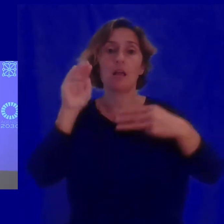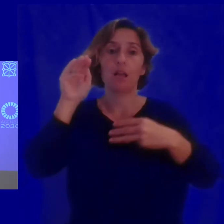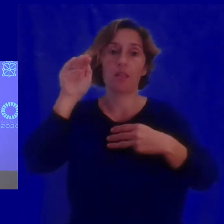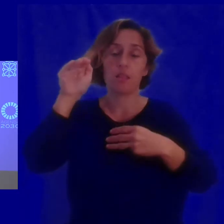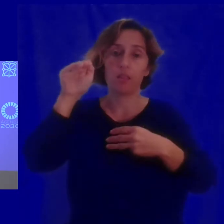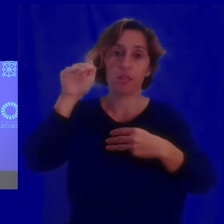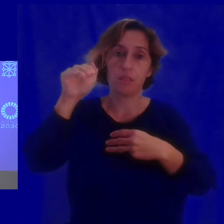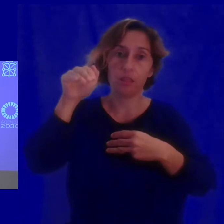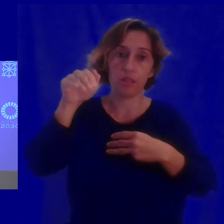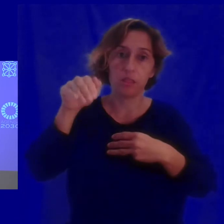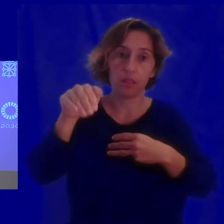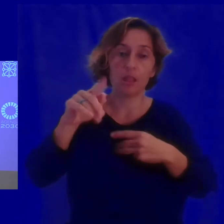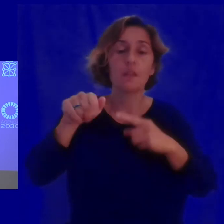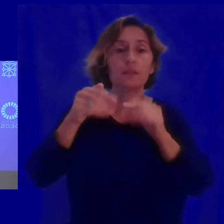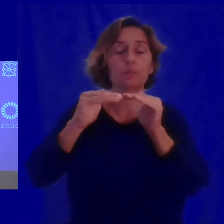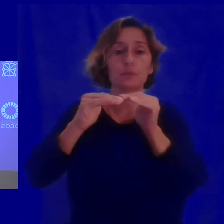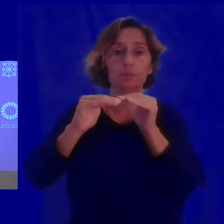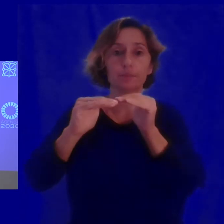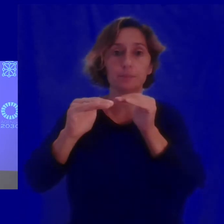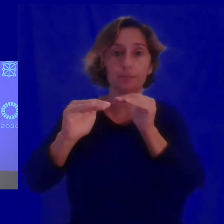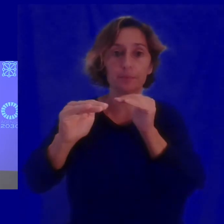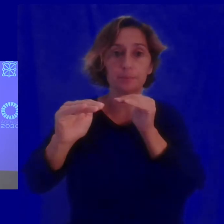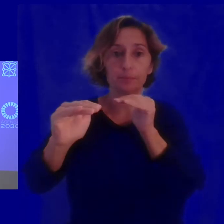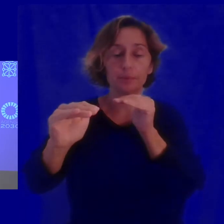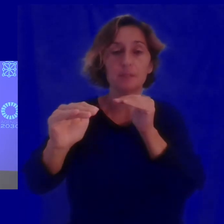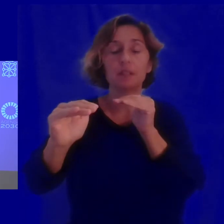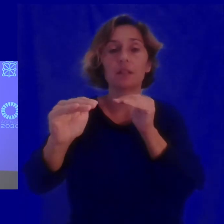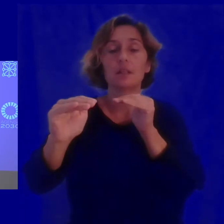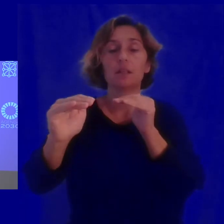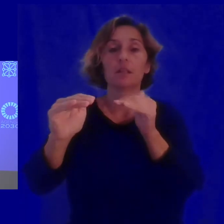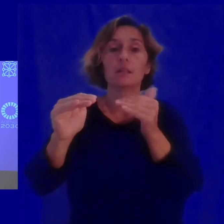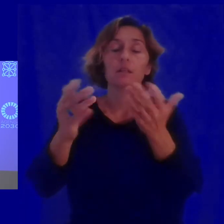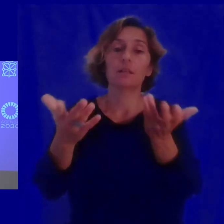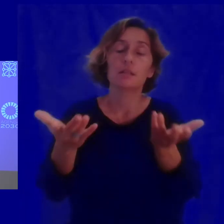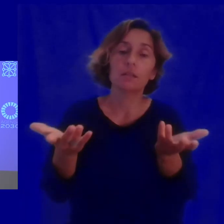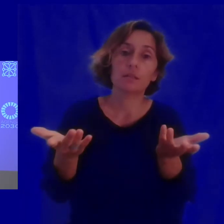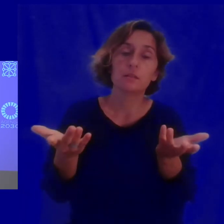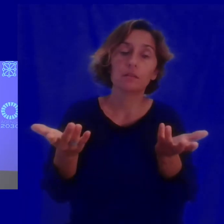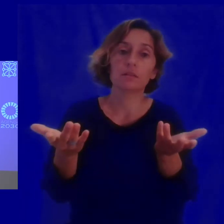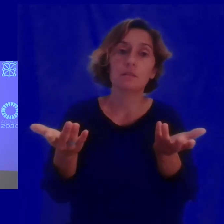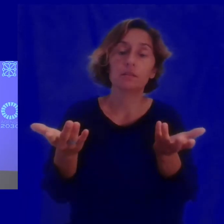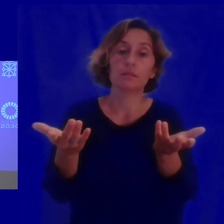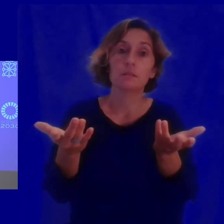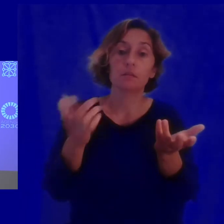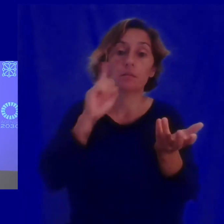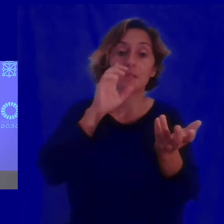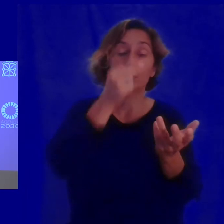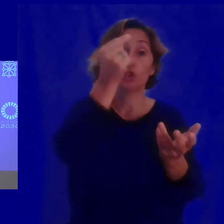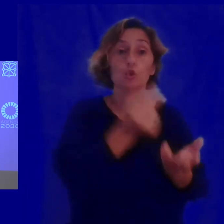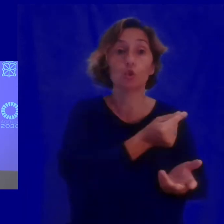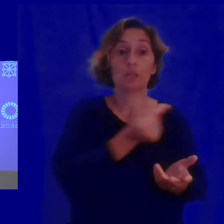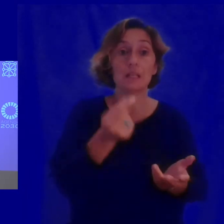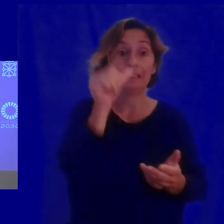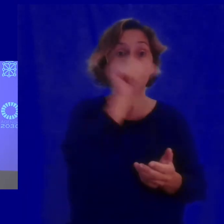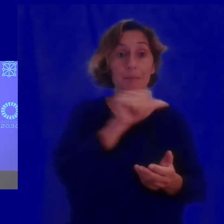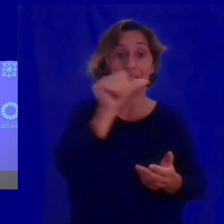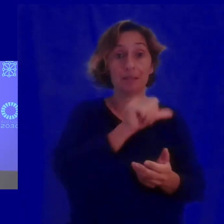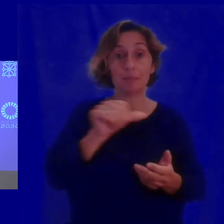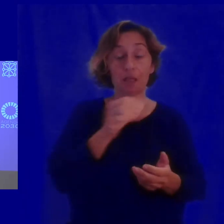segundo, estabilización y ahora bajada ya de la incidencia, tanto en total de casos semanales,